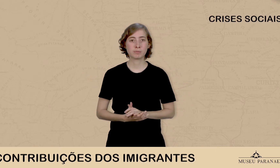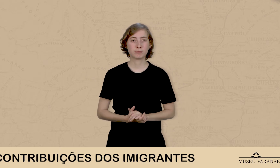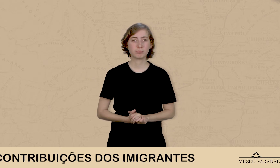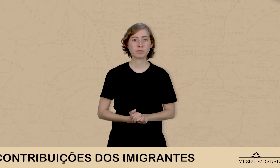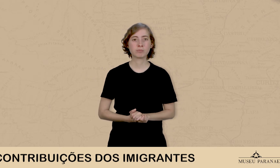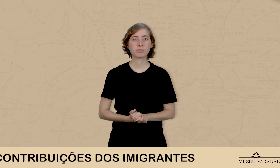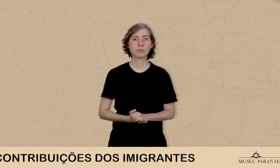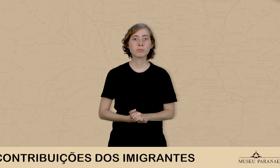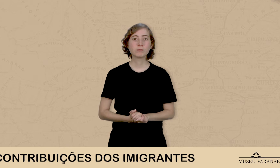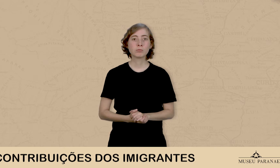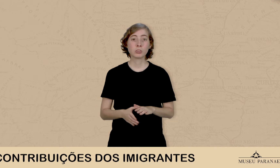armados